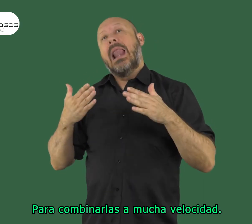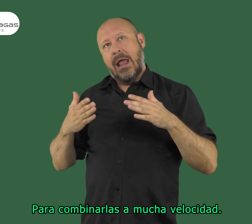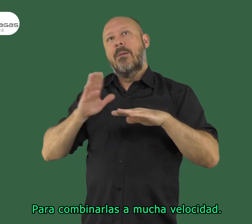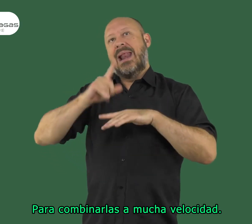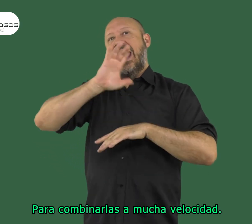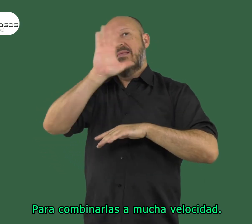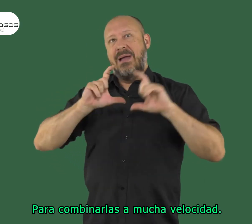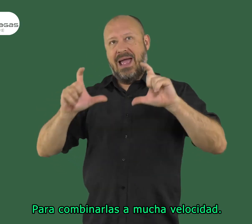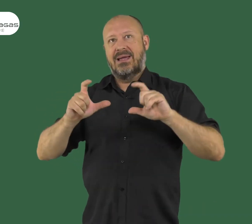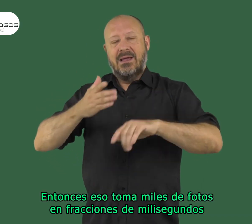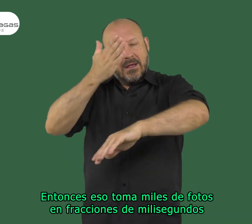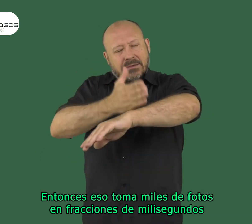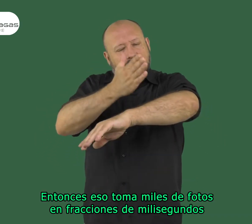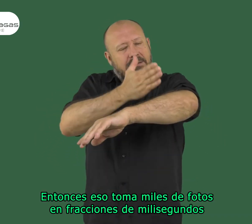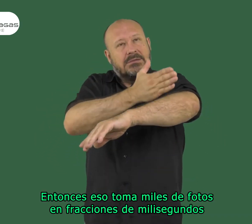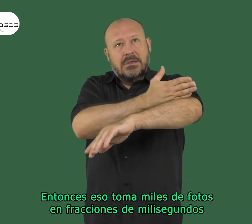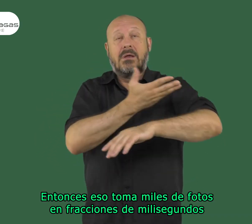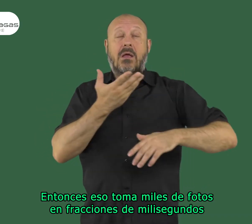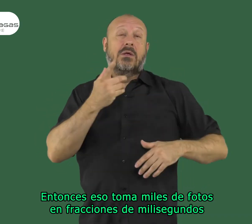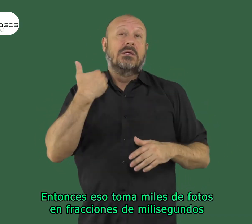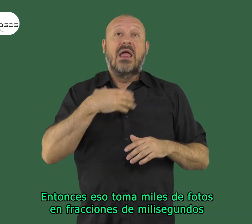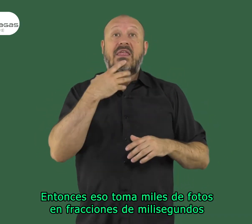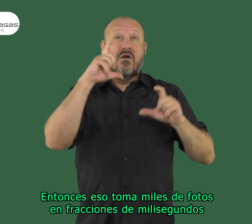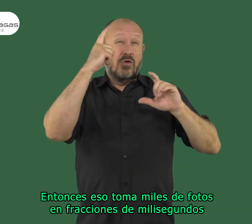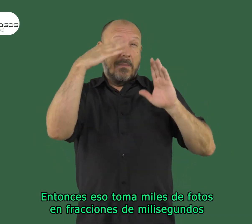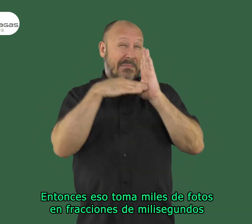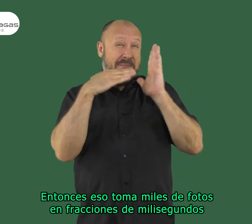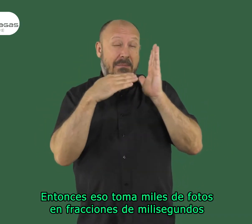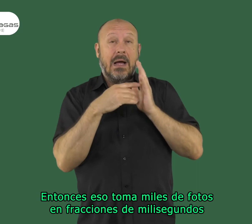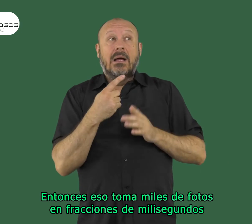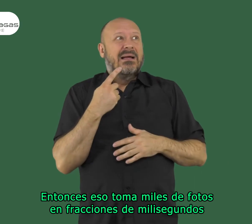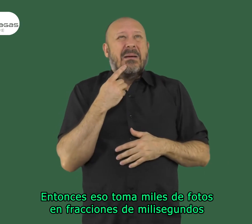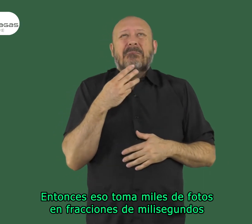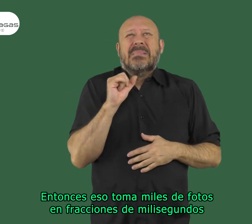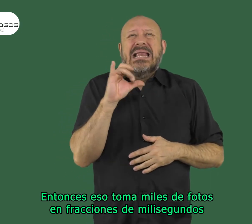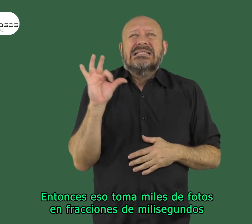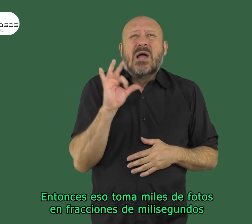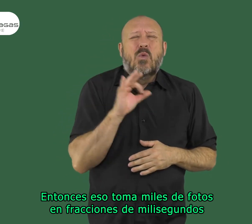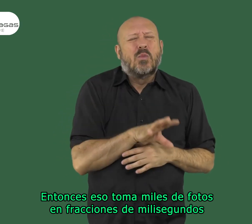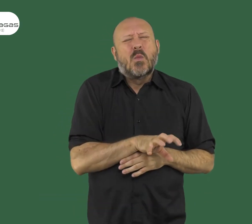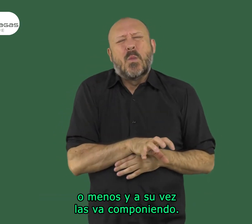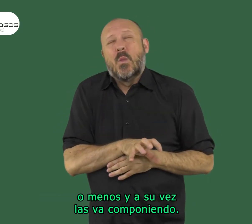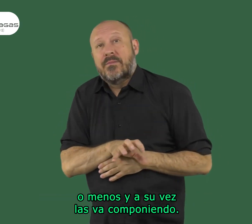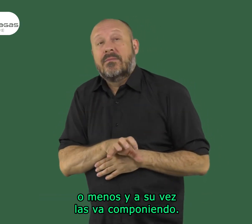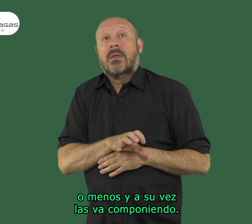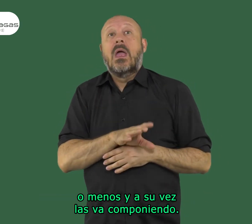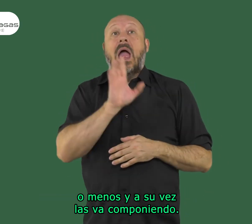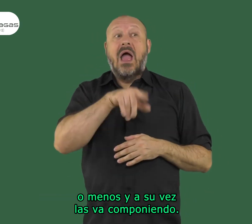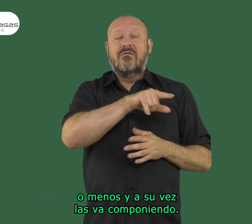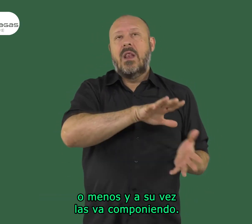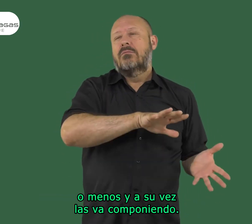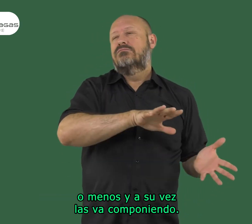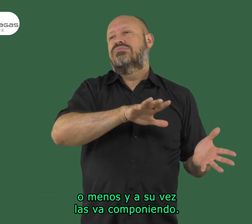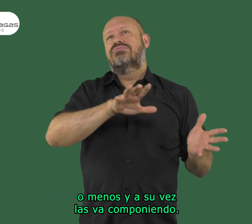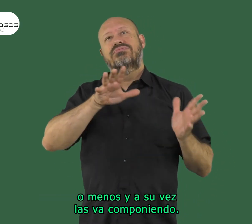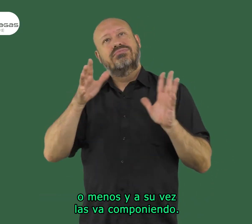combinarlas a mucha velocidad. Claro. Entonces eso, tú te has tomado miles de fotos en fracciones de milisegundos o menos, y